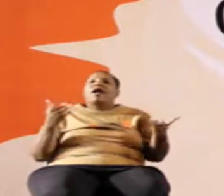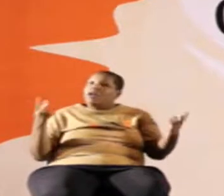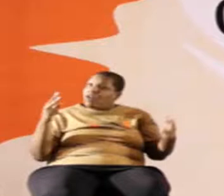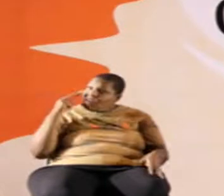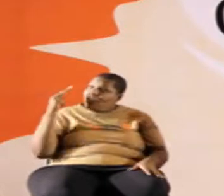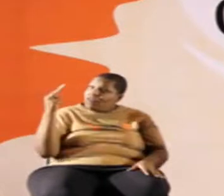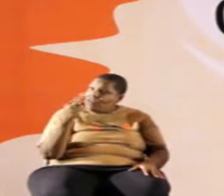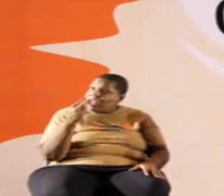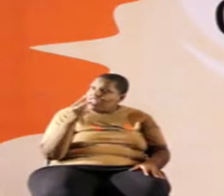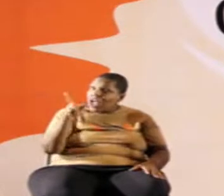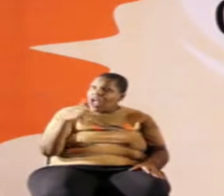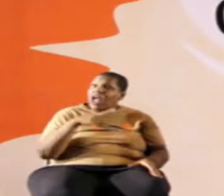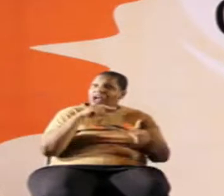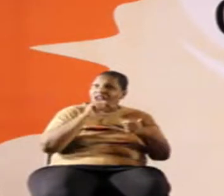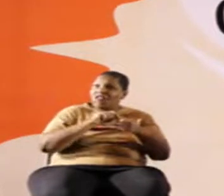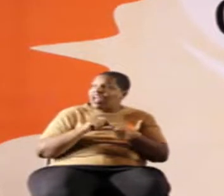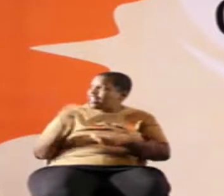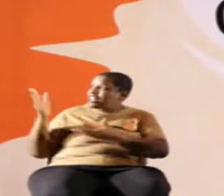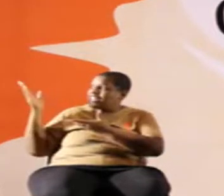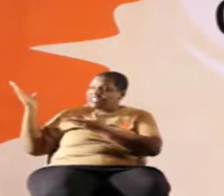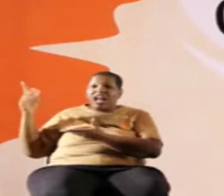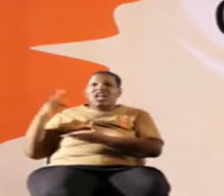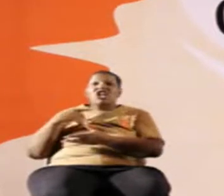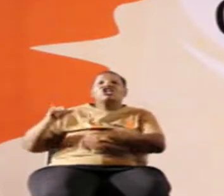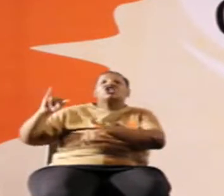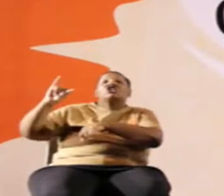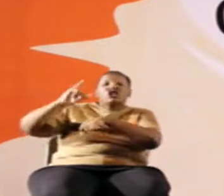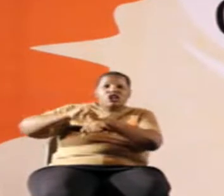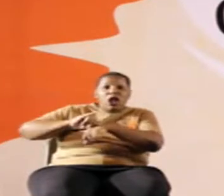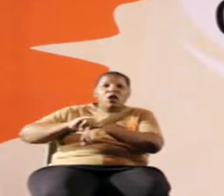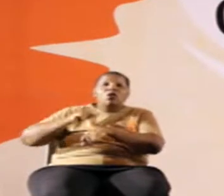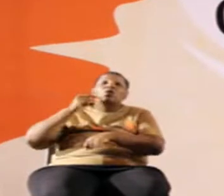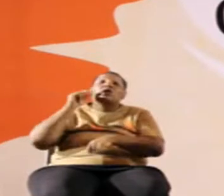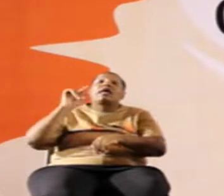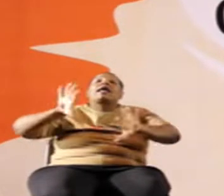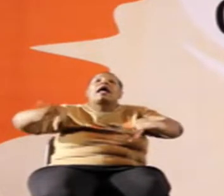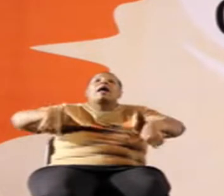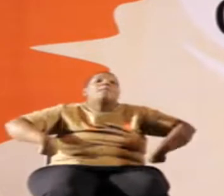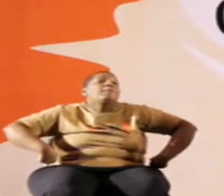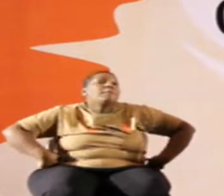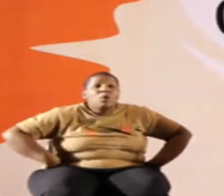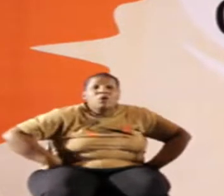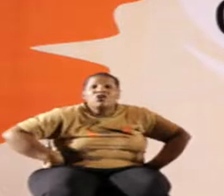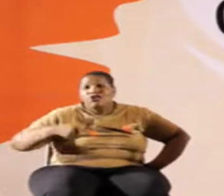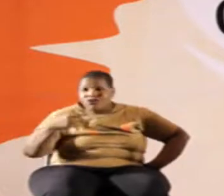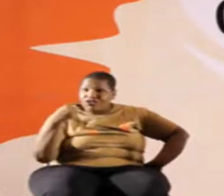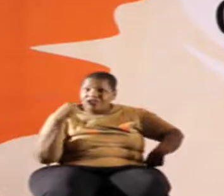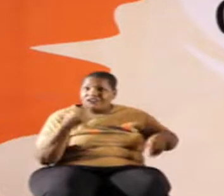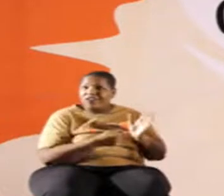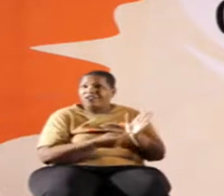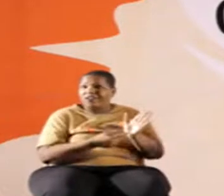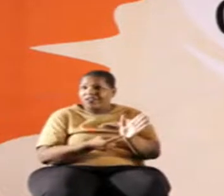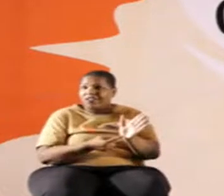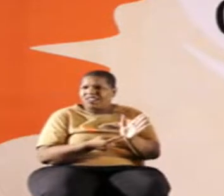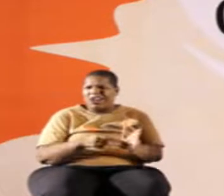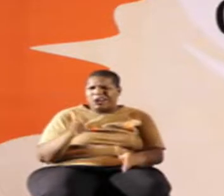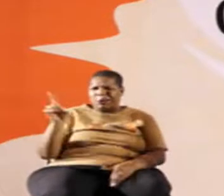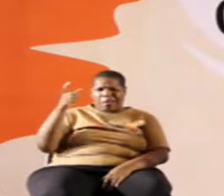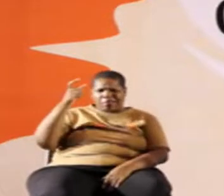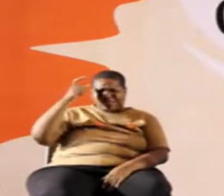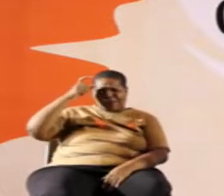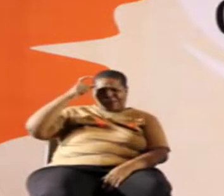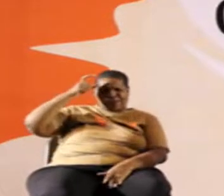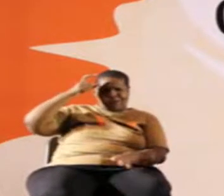isso. Ela faz, ela traz para o centro do palco a pomba gira. Veja. Não é o